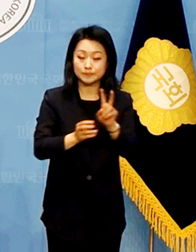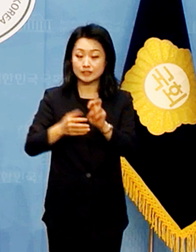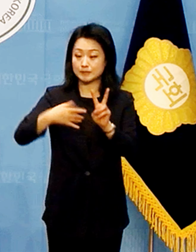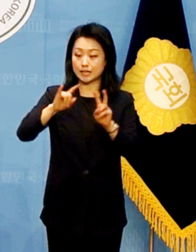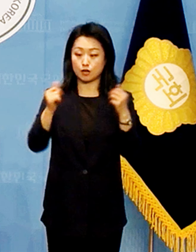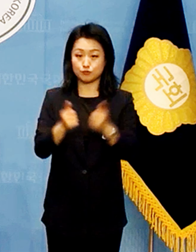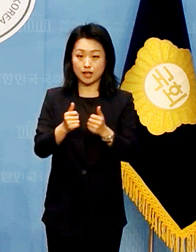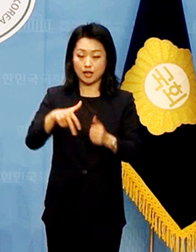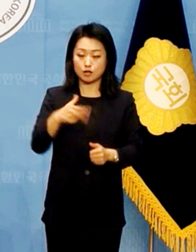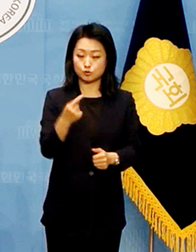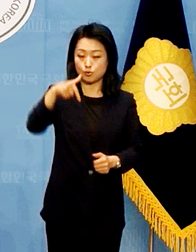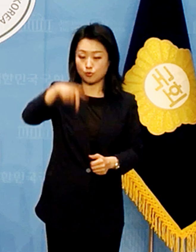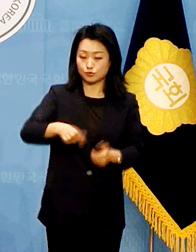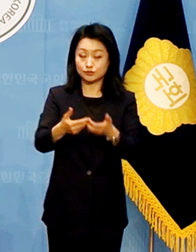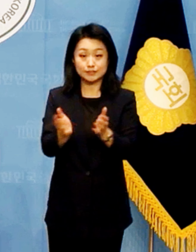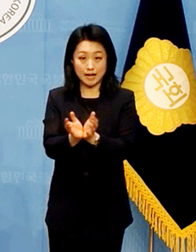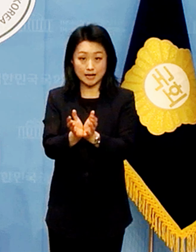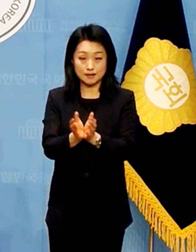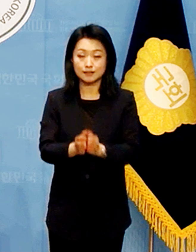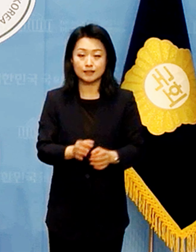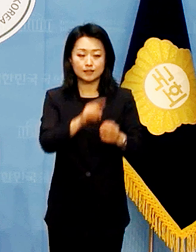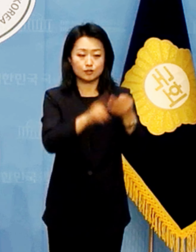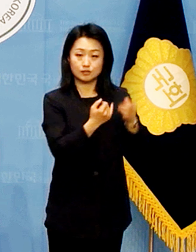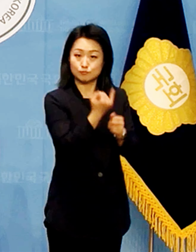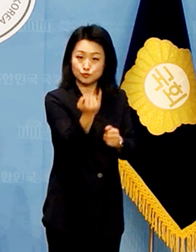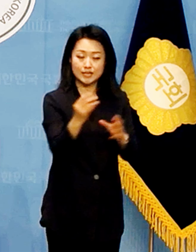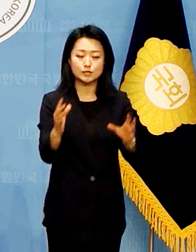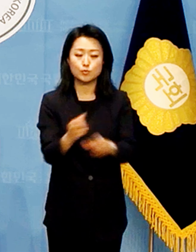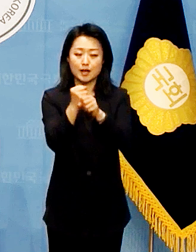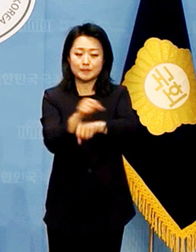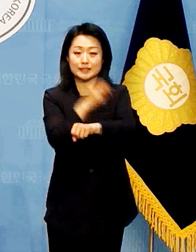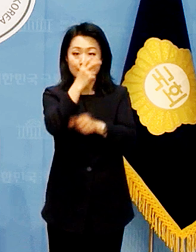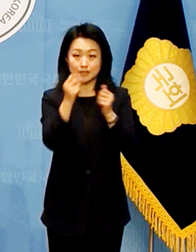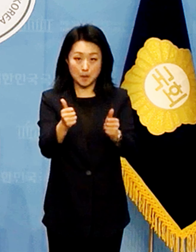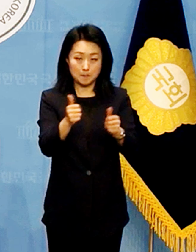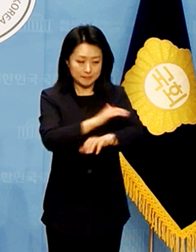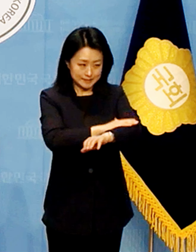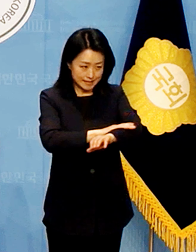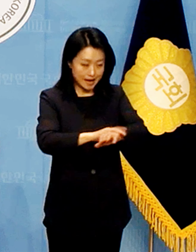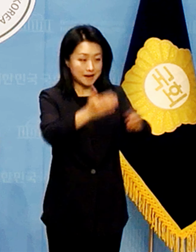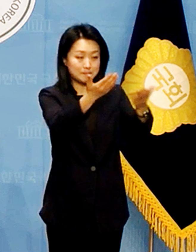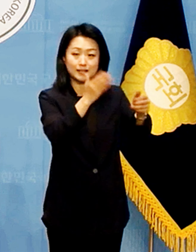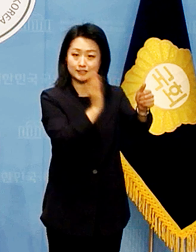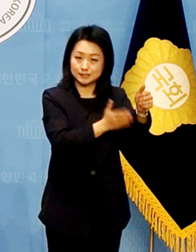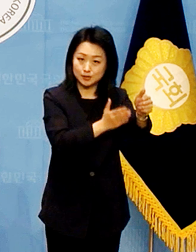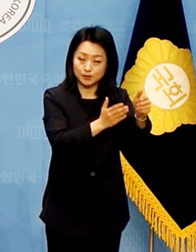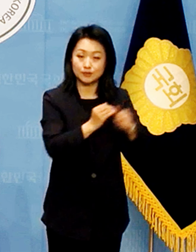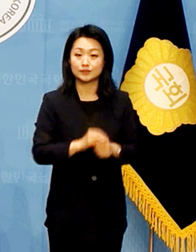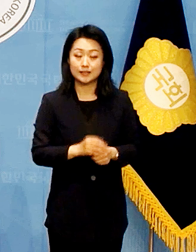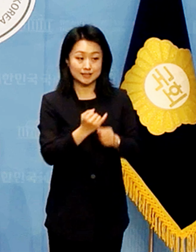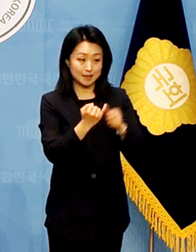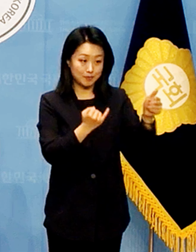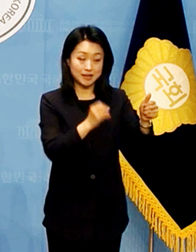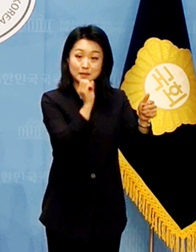국회에 조국혁신당이 발의할 김건희 종합특검도 잘 받으십시오. 그리고 남편에게